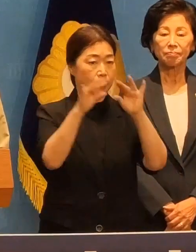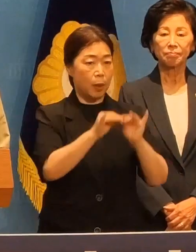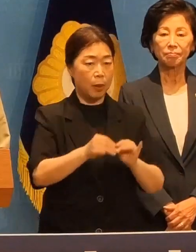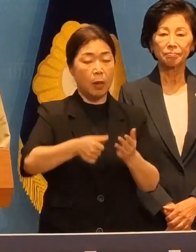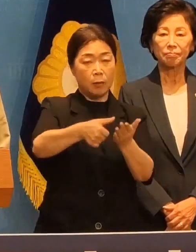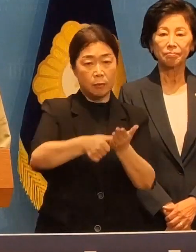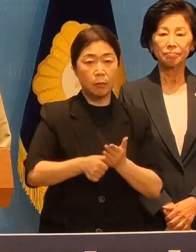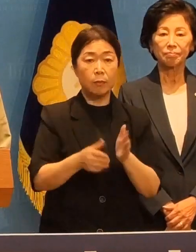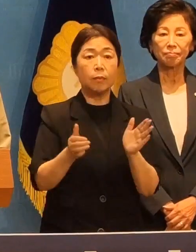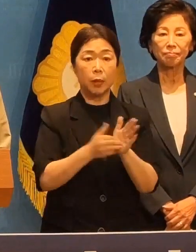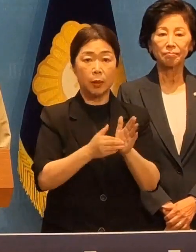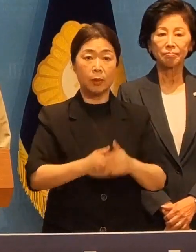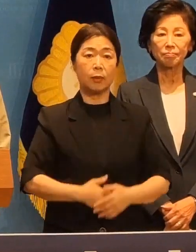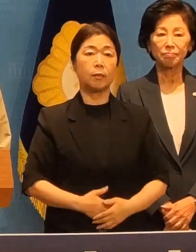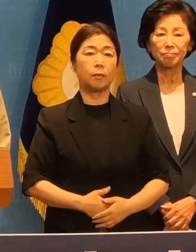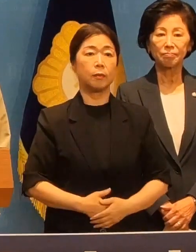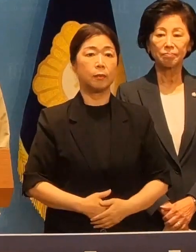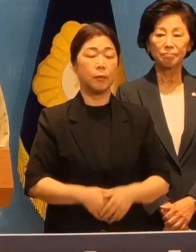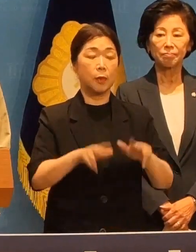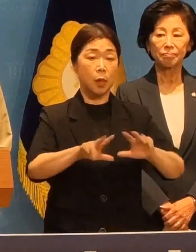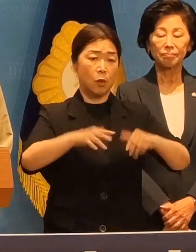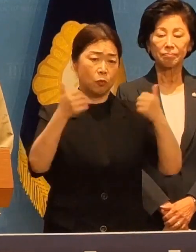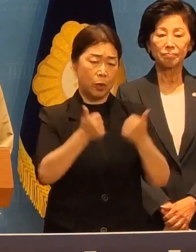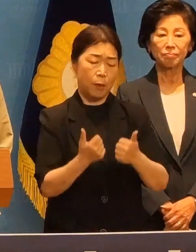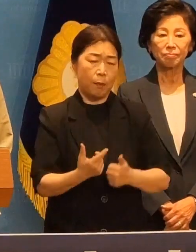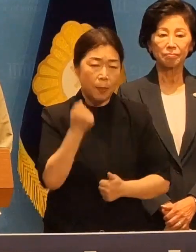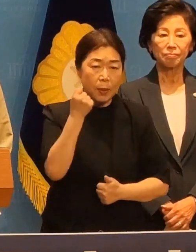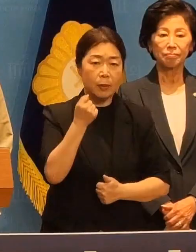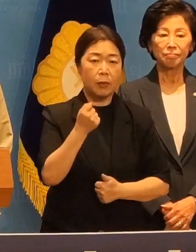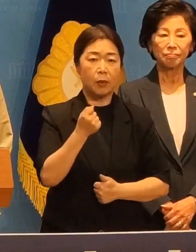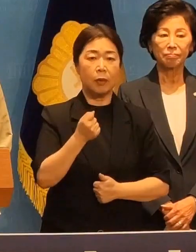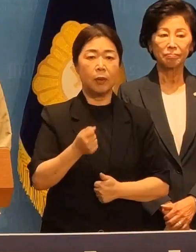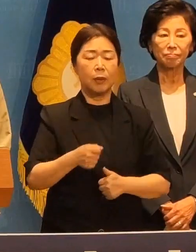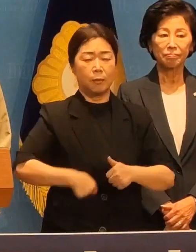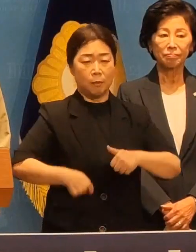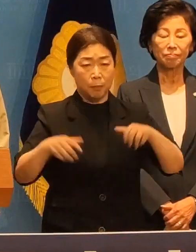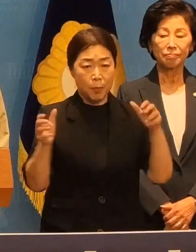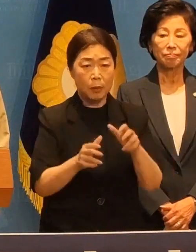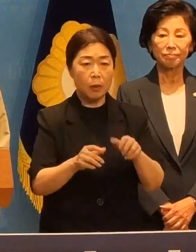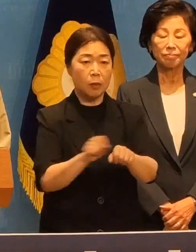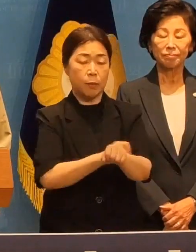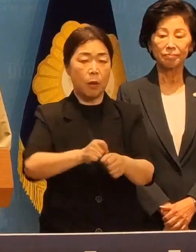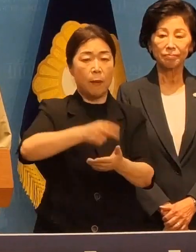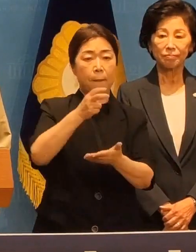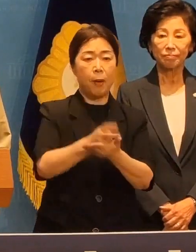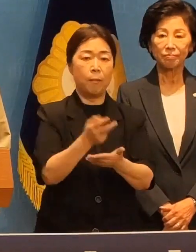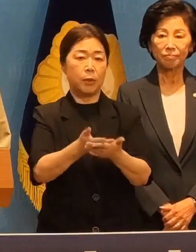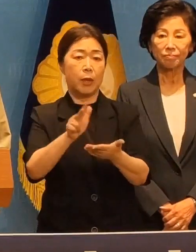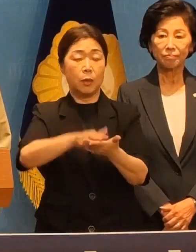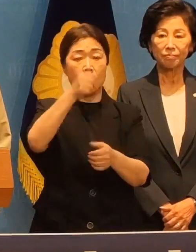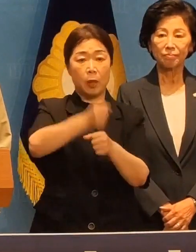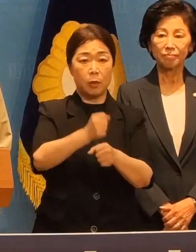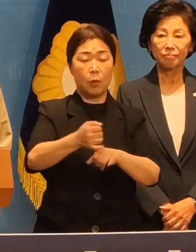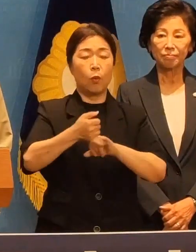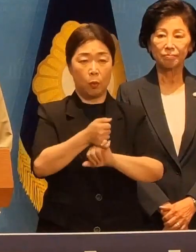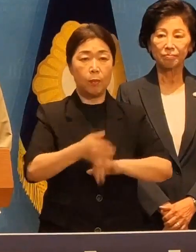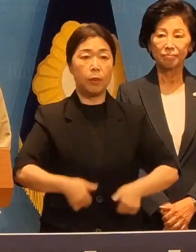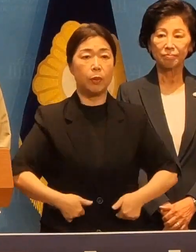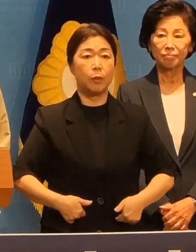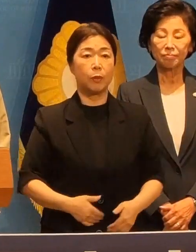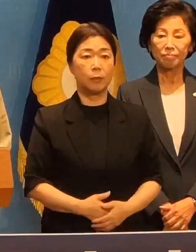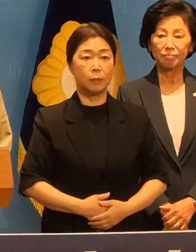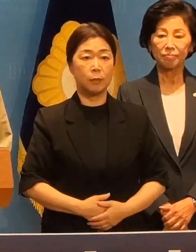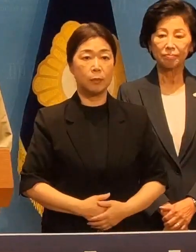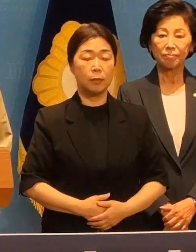발의해 주셨습니다. 이제 국회가 초당적으로 힘을 모아 특별법을 제정해야 할 때입니다. 국가는